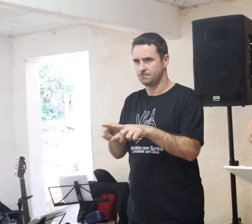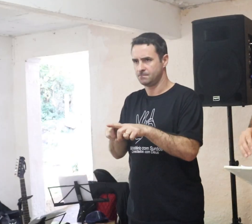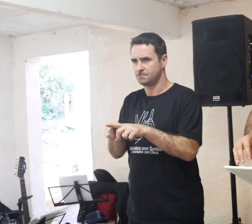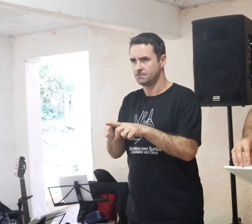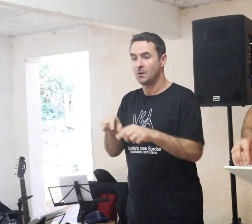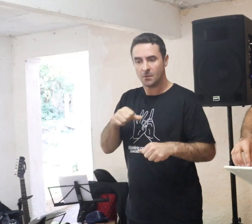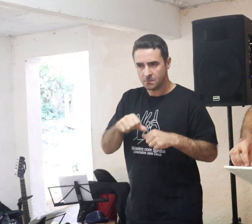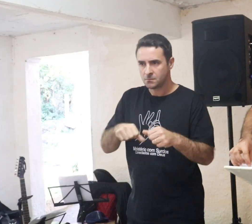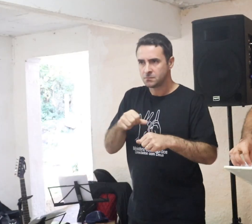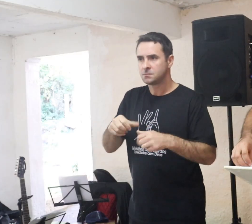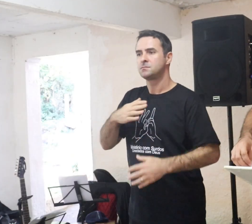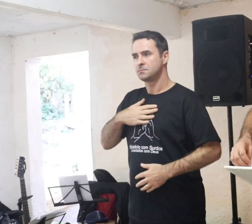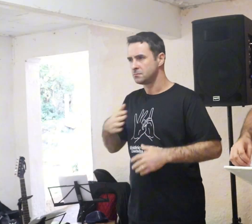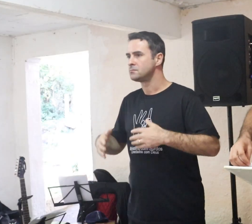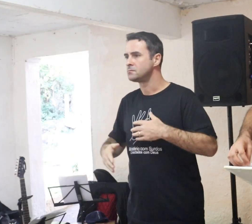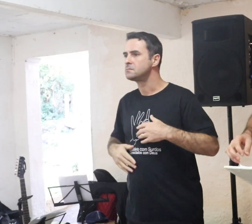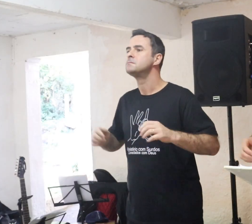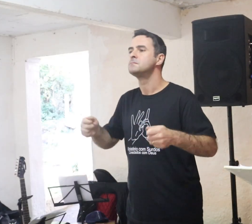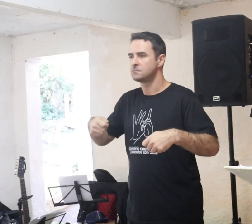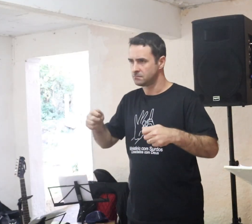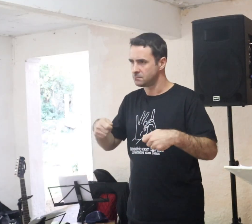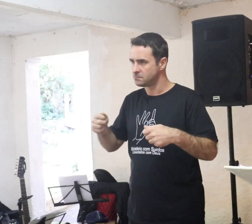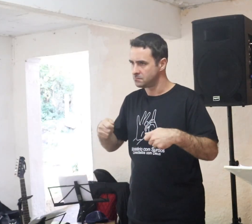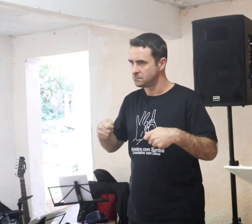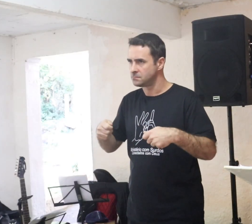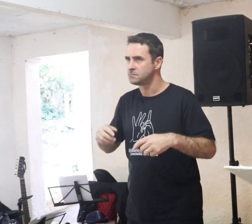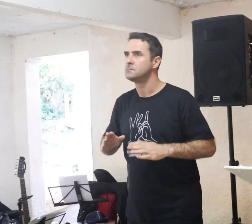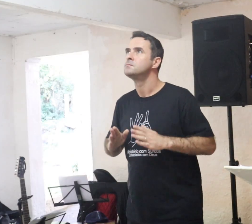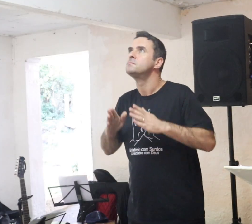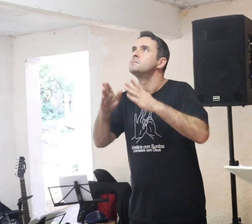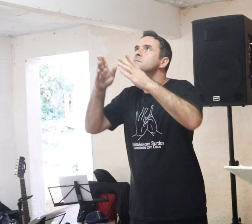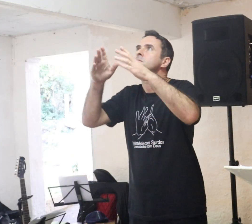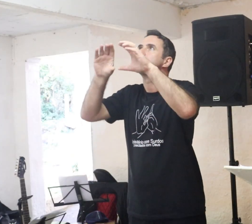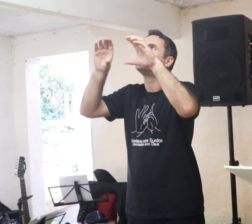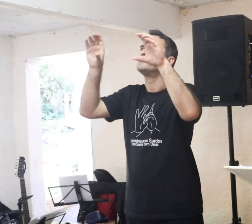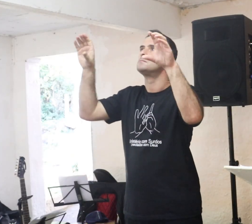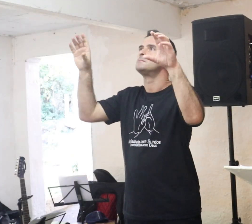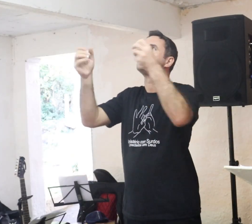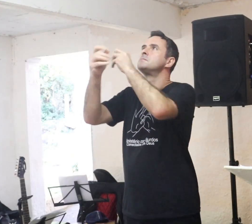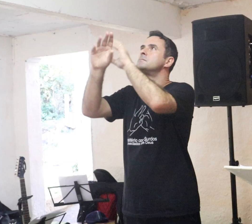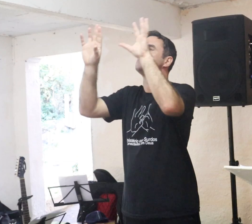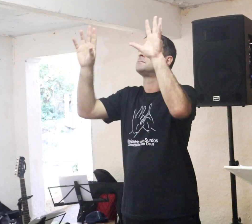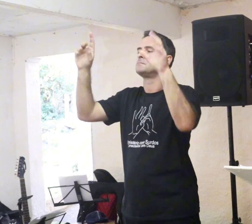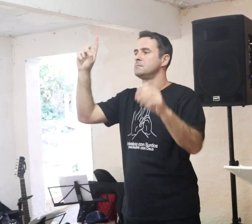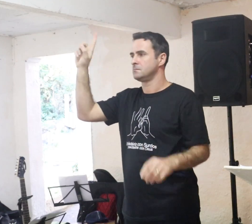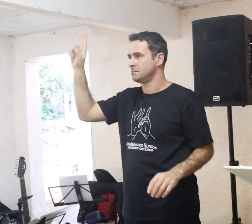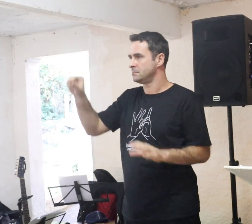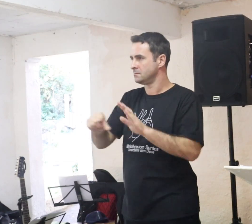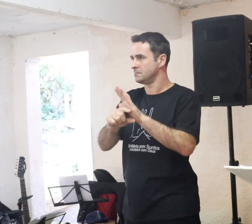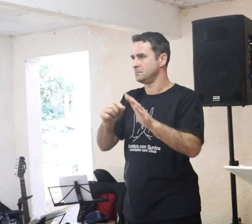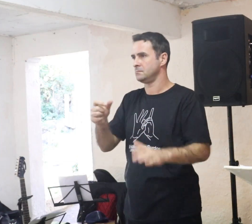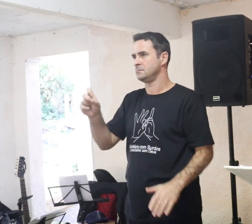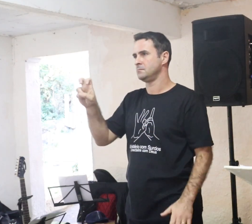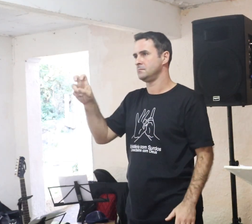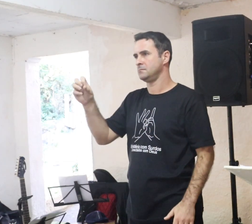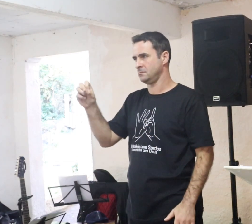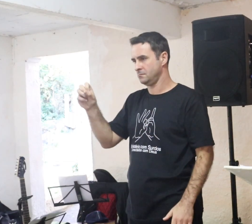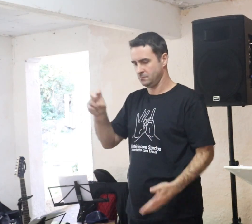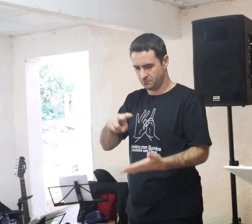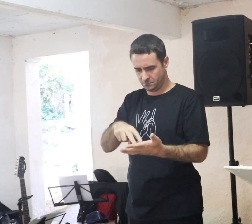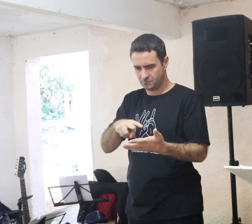essa transformação ela é necessária para o acesso à glória de Deus. No versículo 50, que